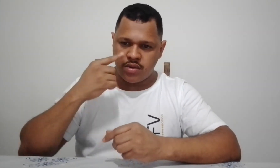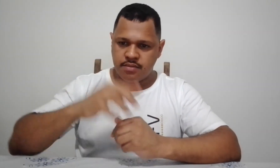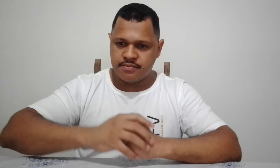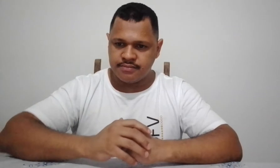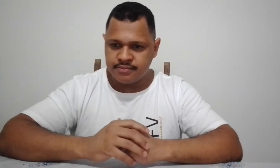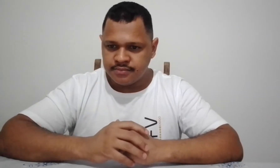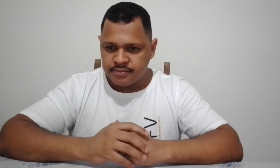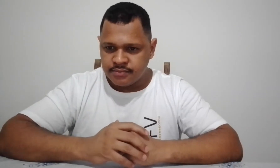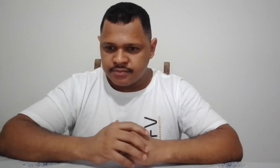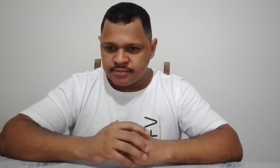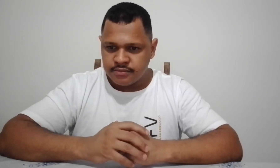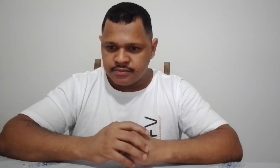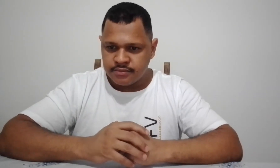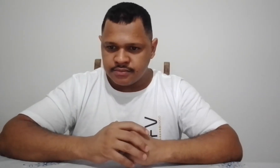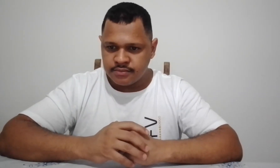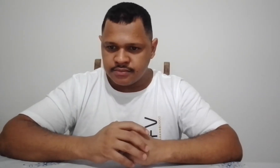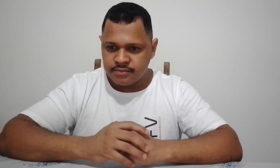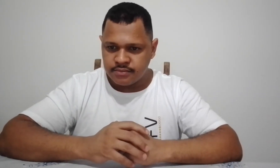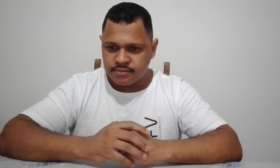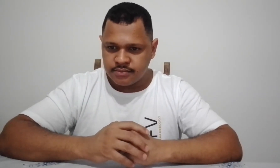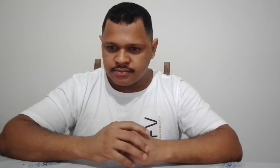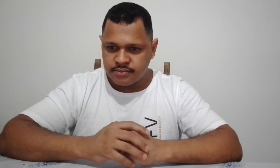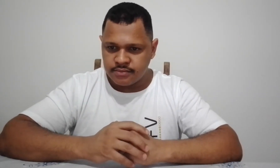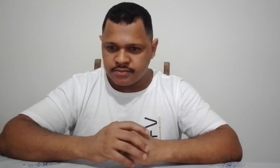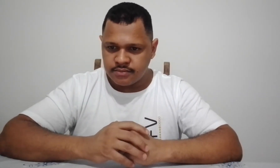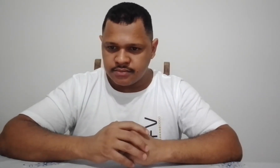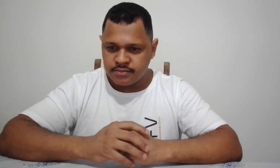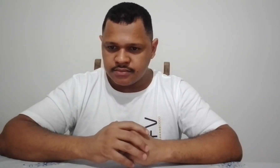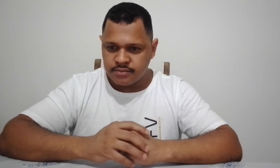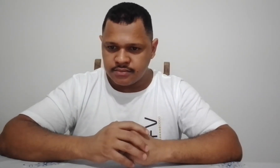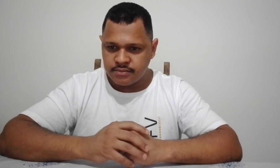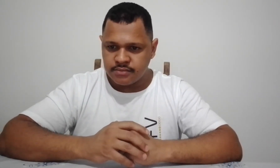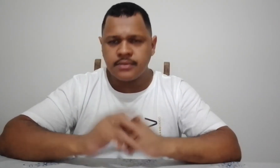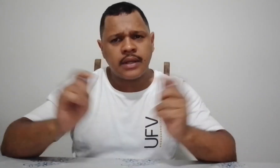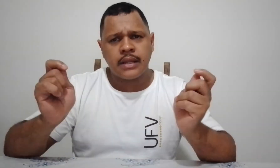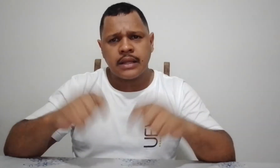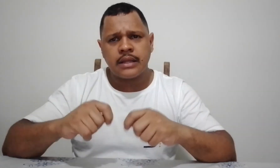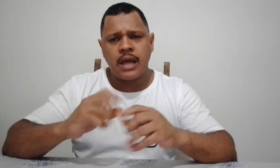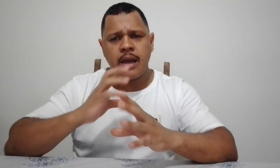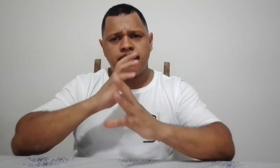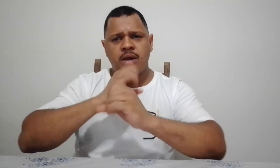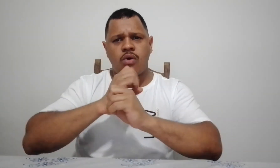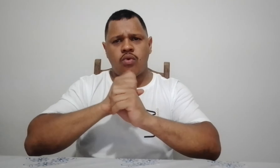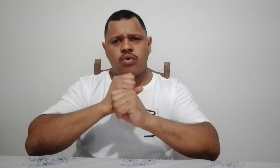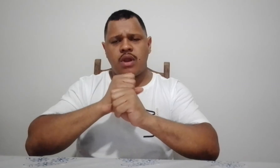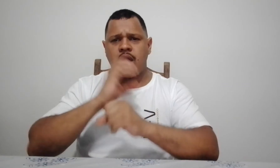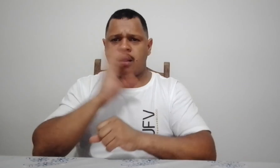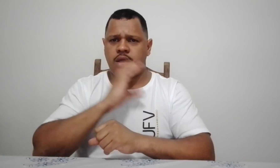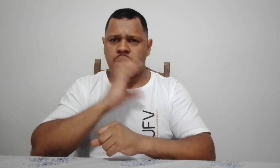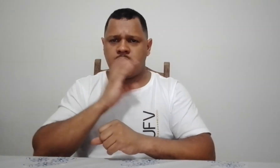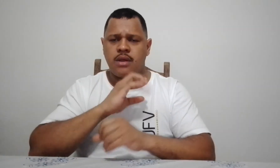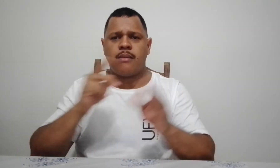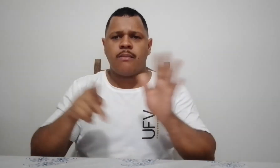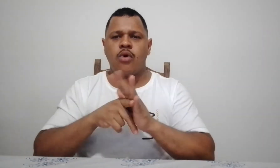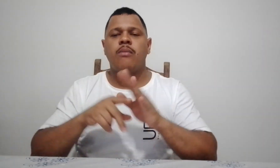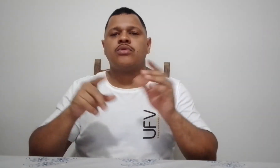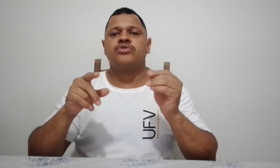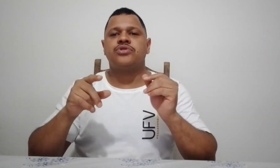é possível fazer o cálculo direto, a conversão direta de representação retangular para